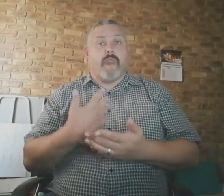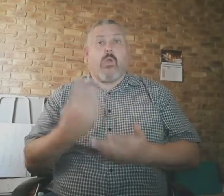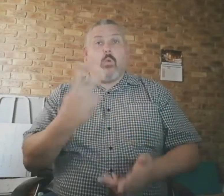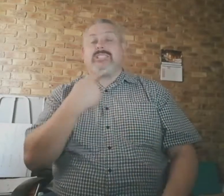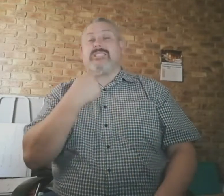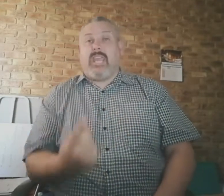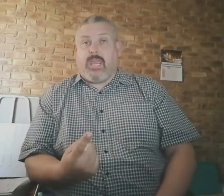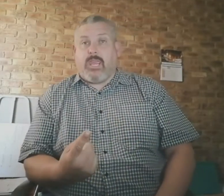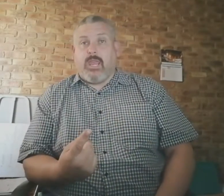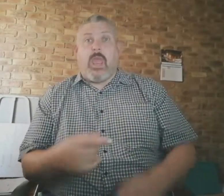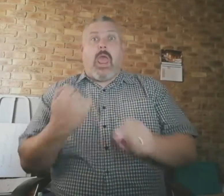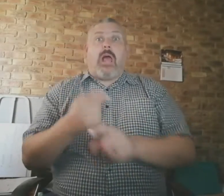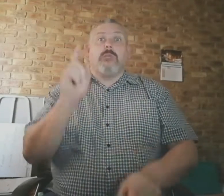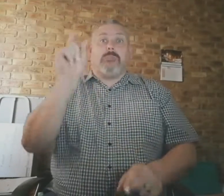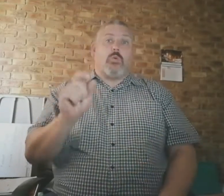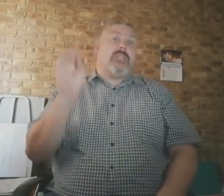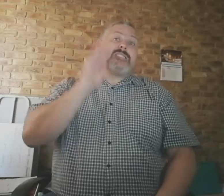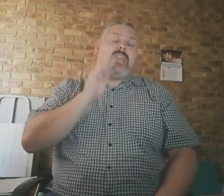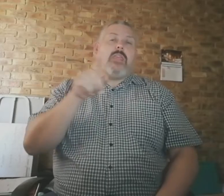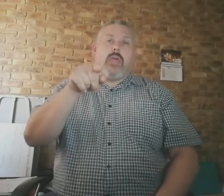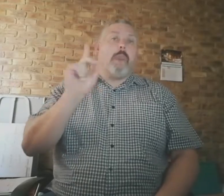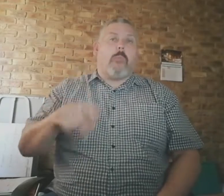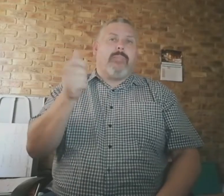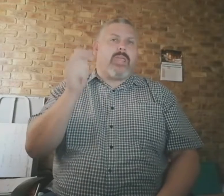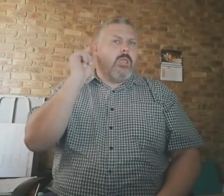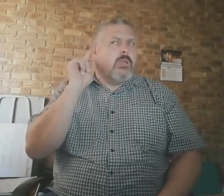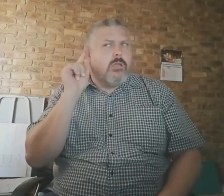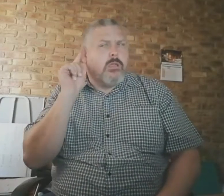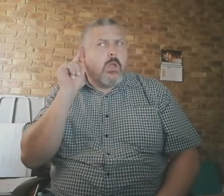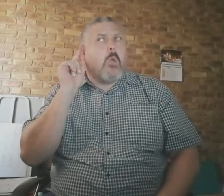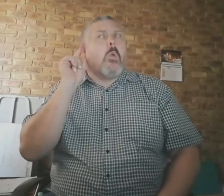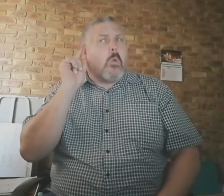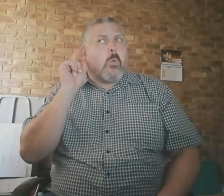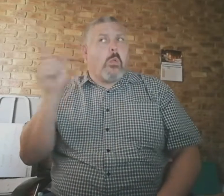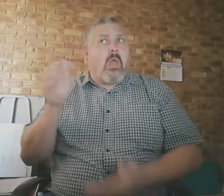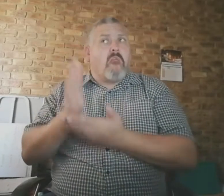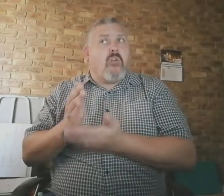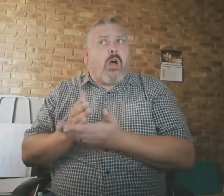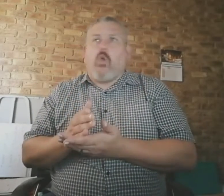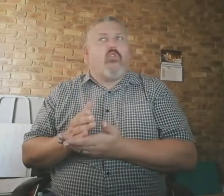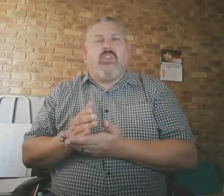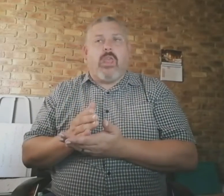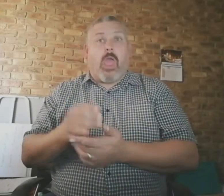wil ook sê, as persoonskinder, jy moet bekies waar of nie.